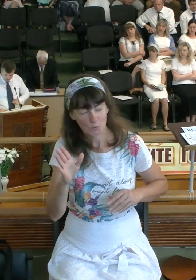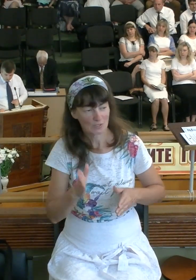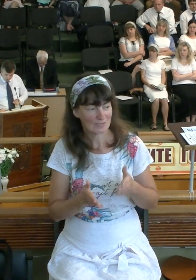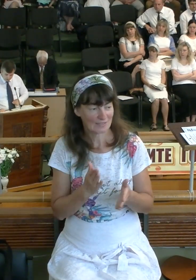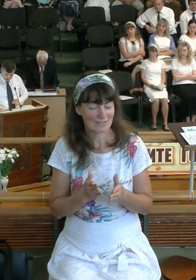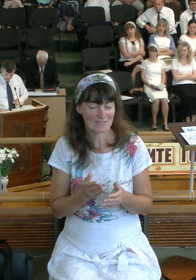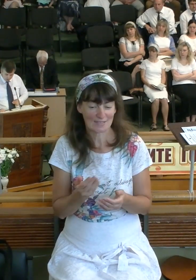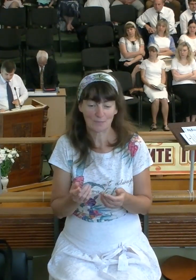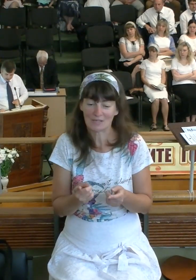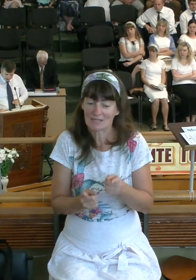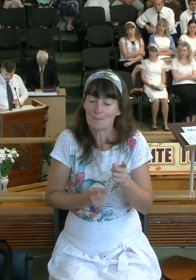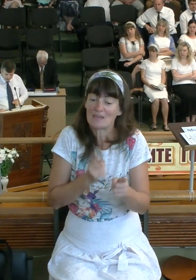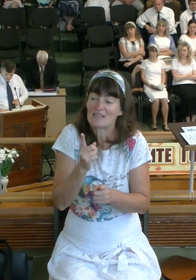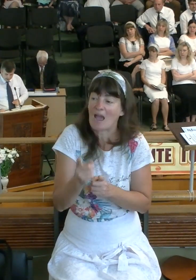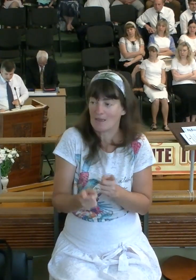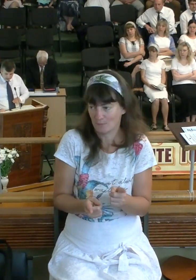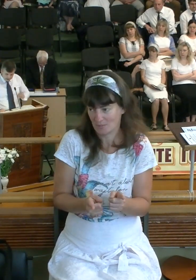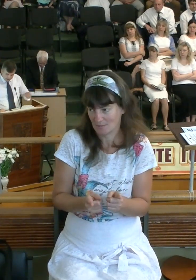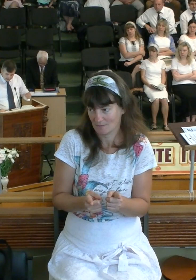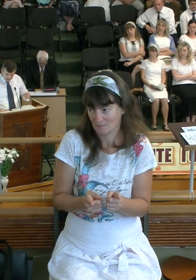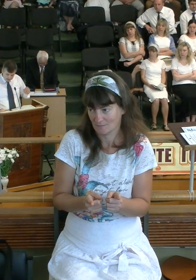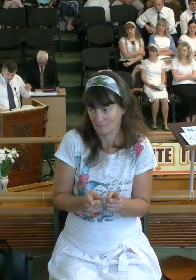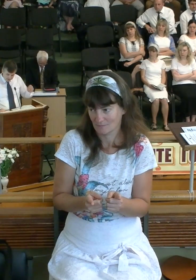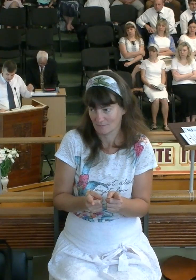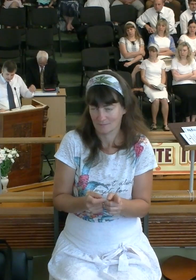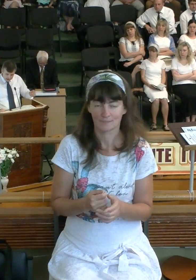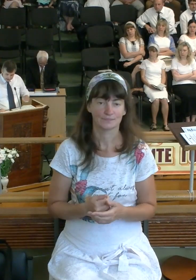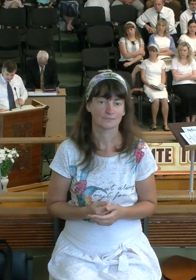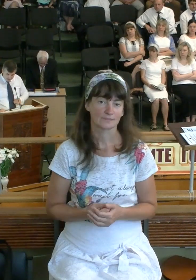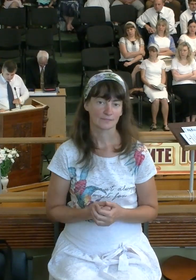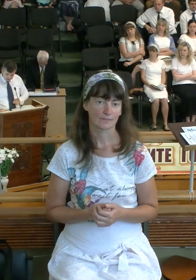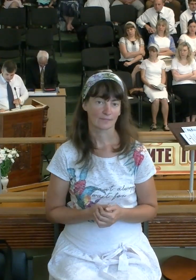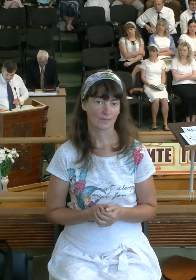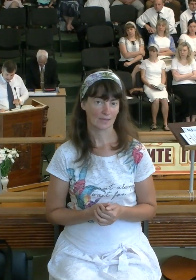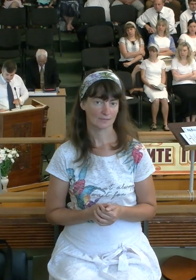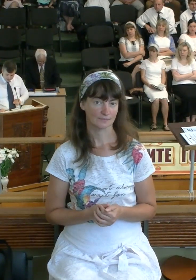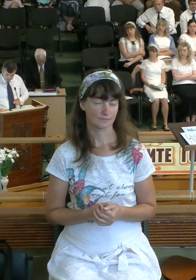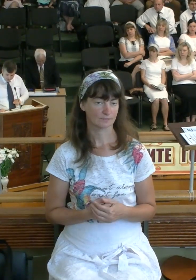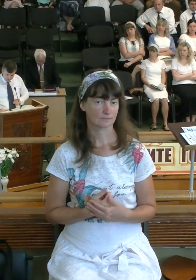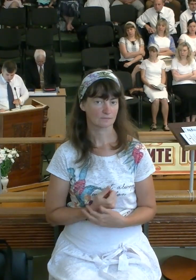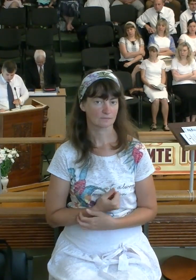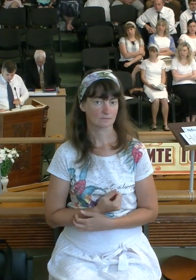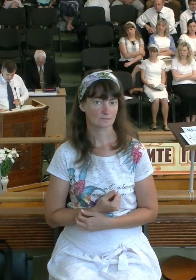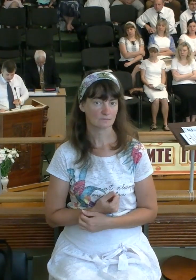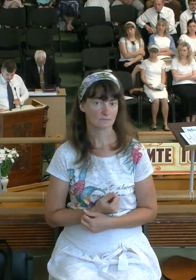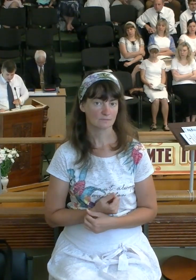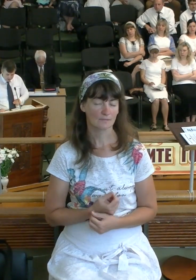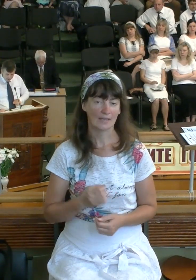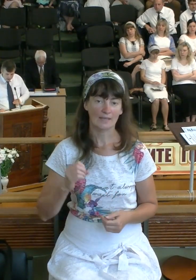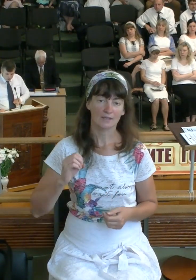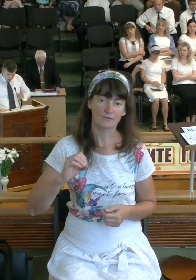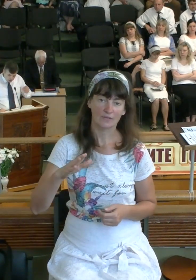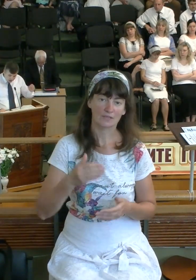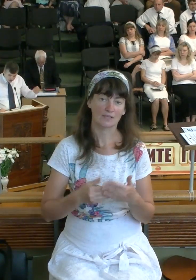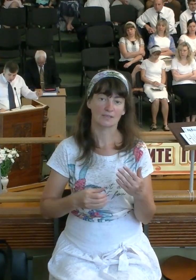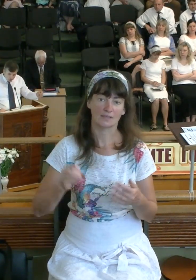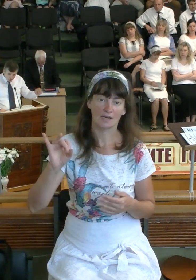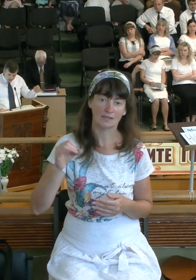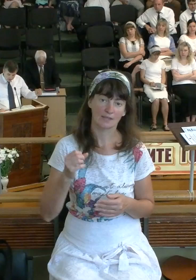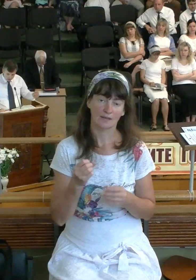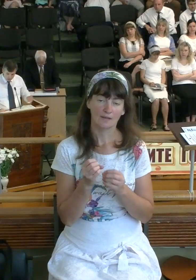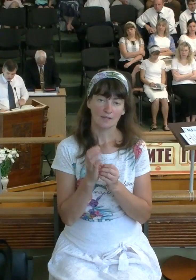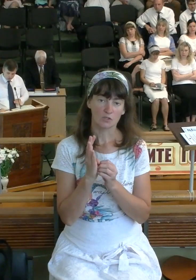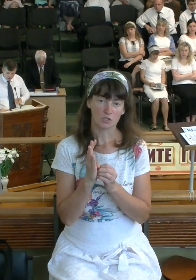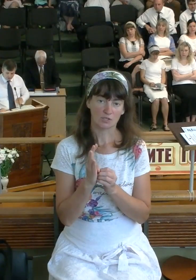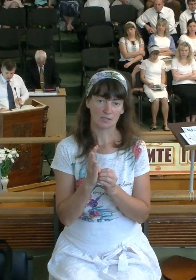в нашего Господа Иисуса Христа. Евангелие от Иоанна, 14 глава, 26 стих. Утешитель же